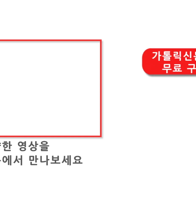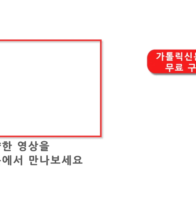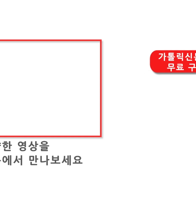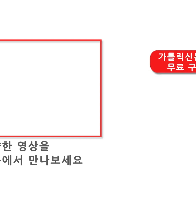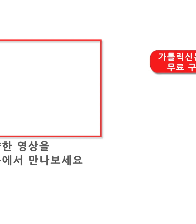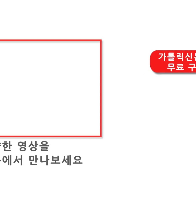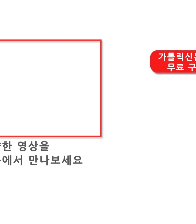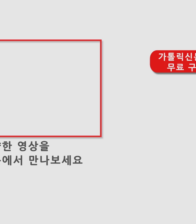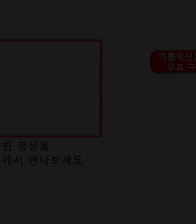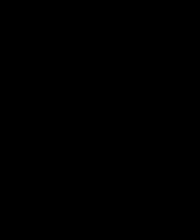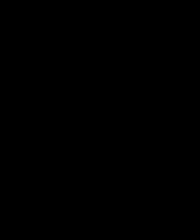나비를 자비로